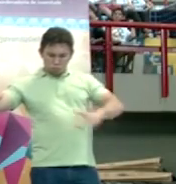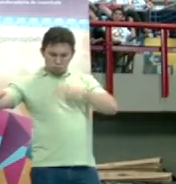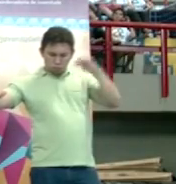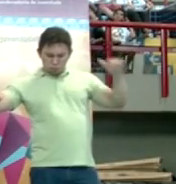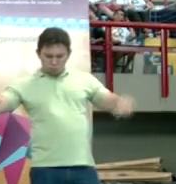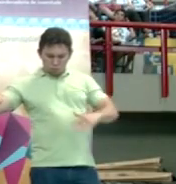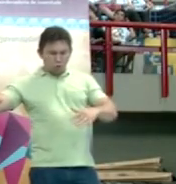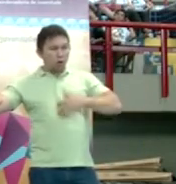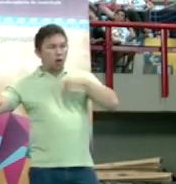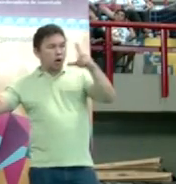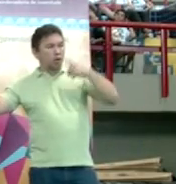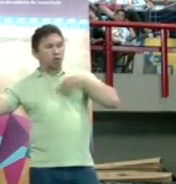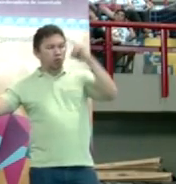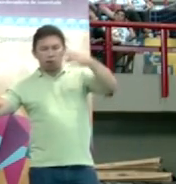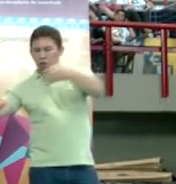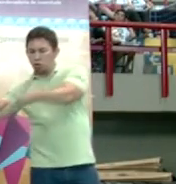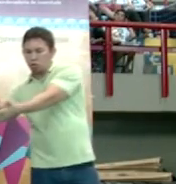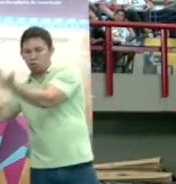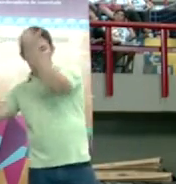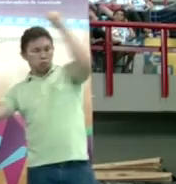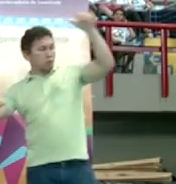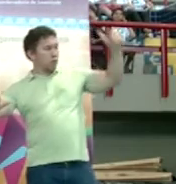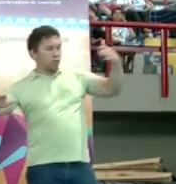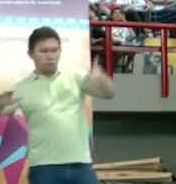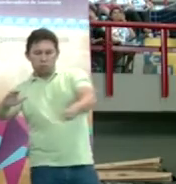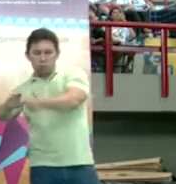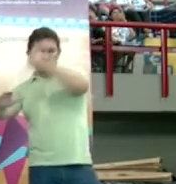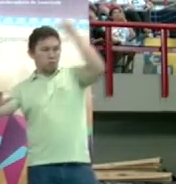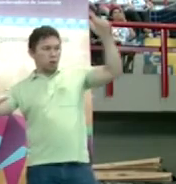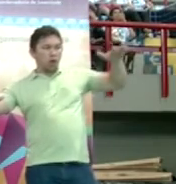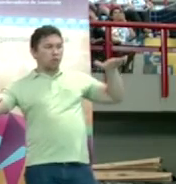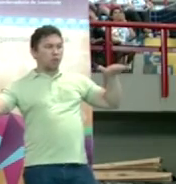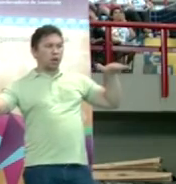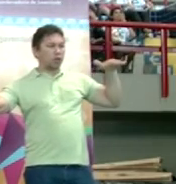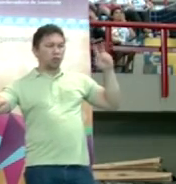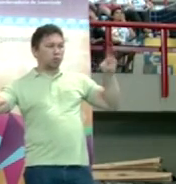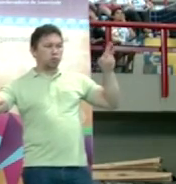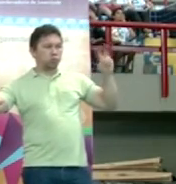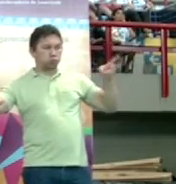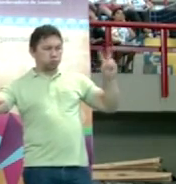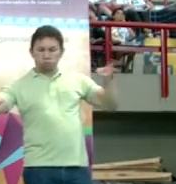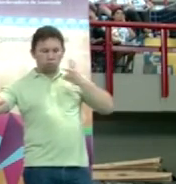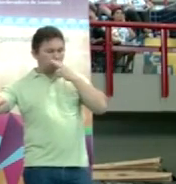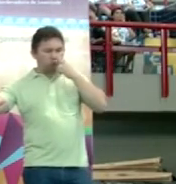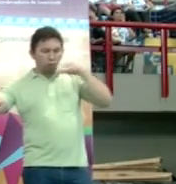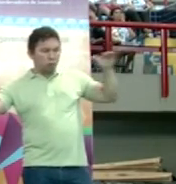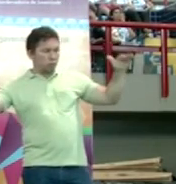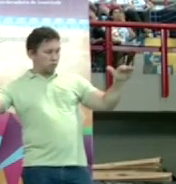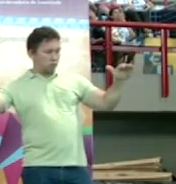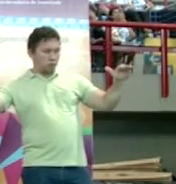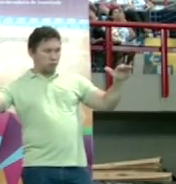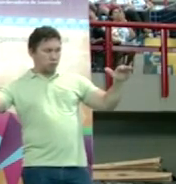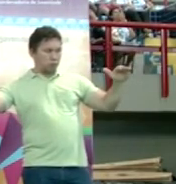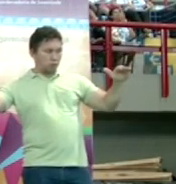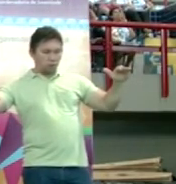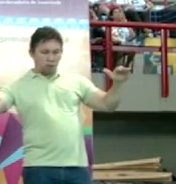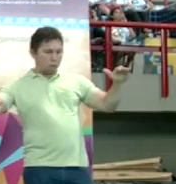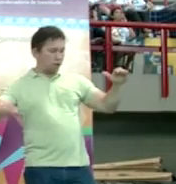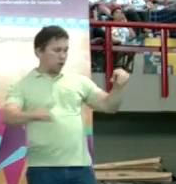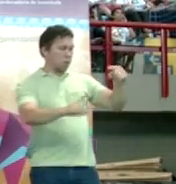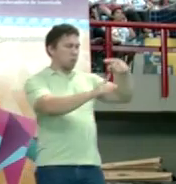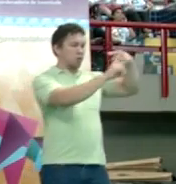devo retirar e jogar novamente? Concordam comigo ou não? Se eu quiser que sempre fique uma diferença de